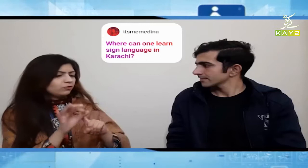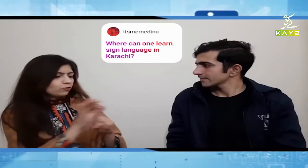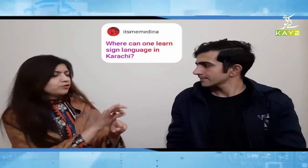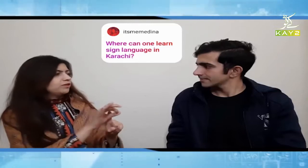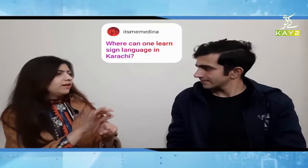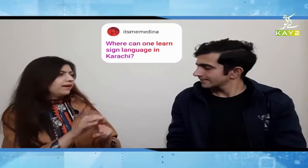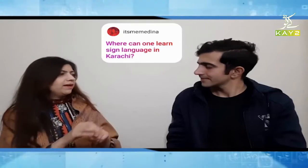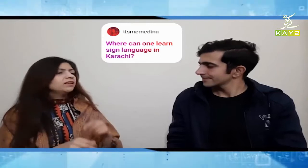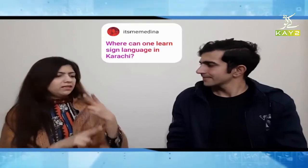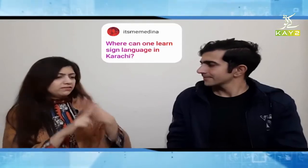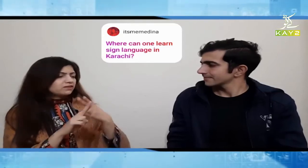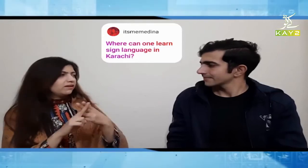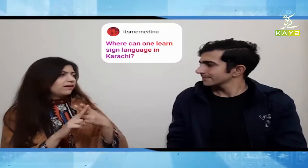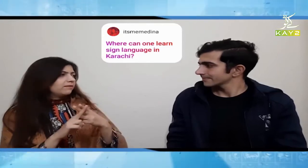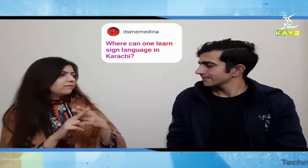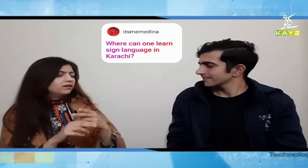अगला क्वेश्चन है